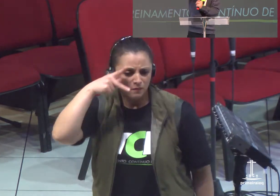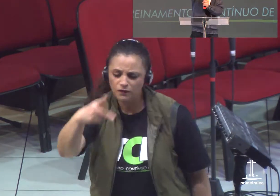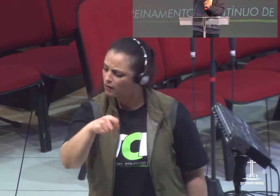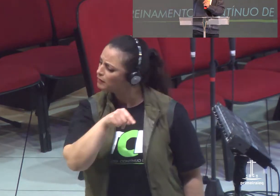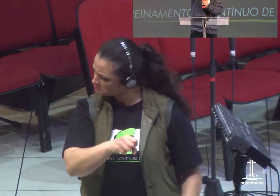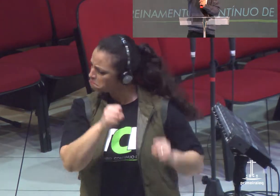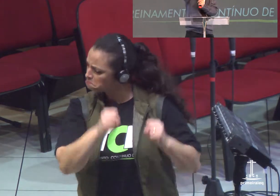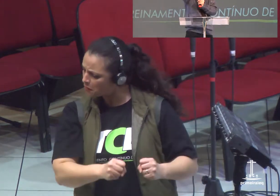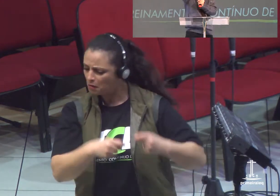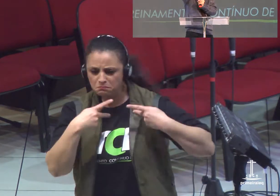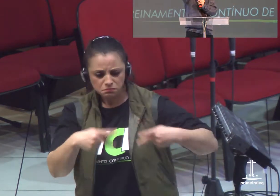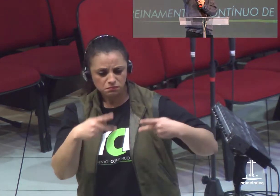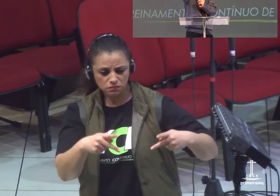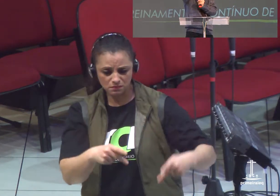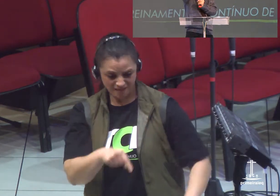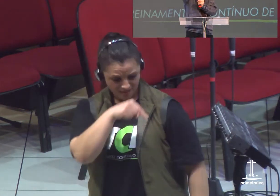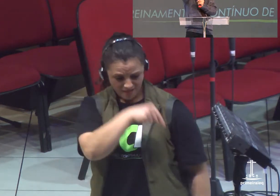voltar lá para pregar.